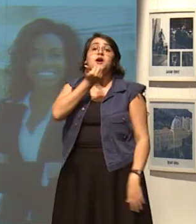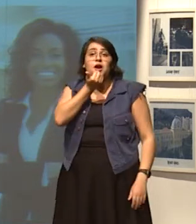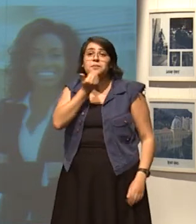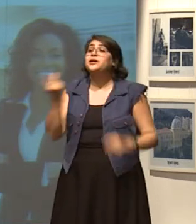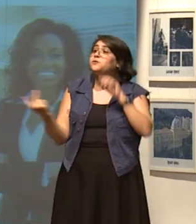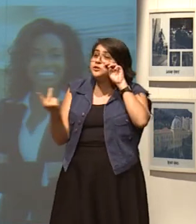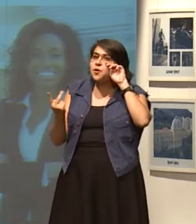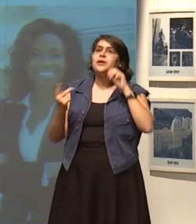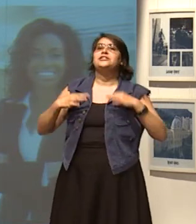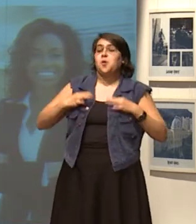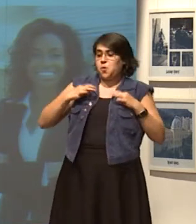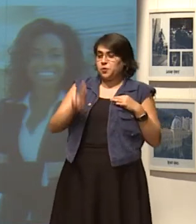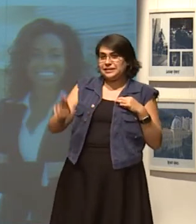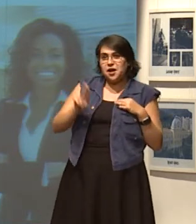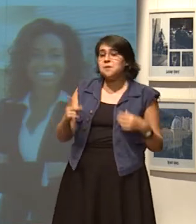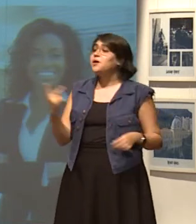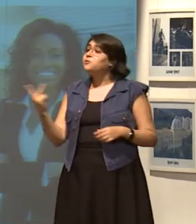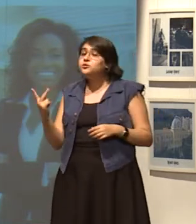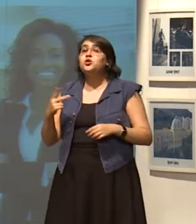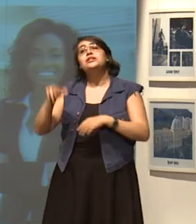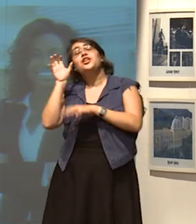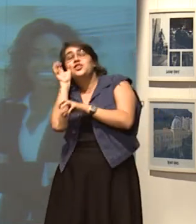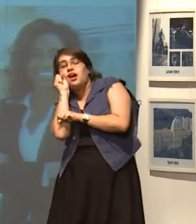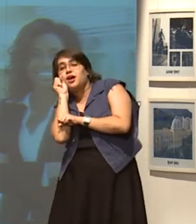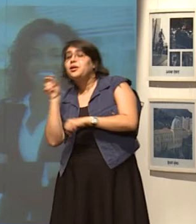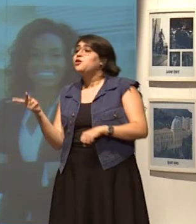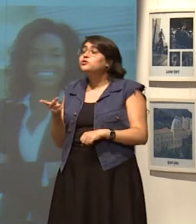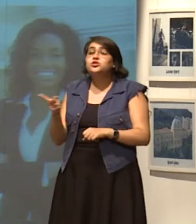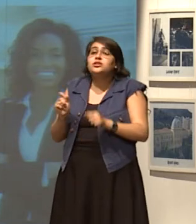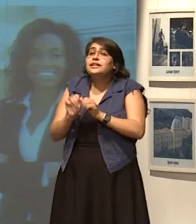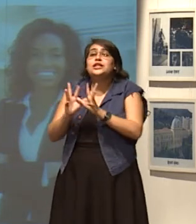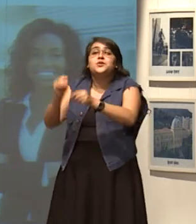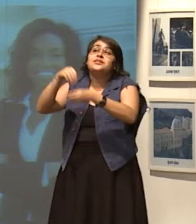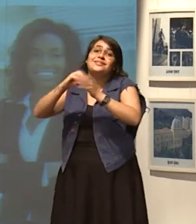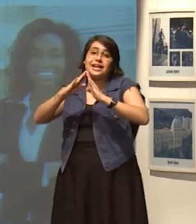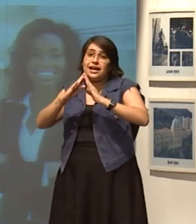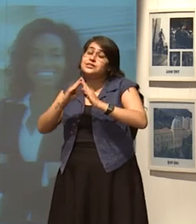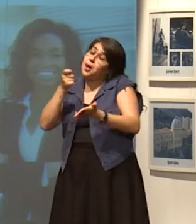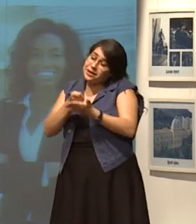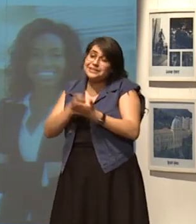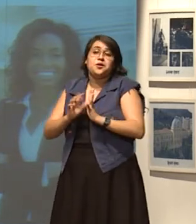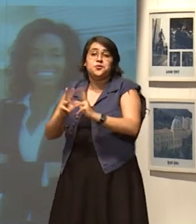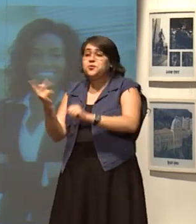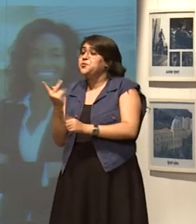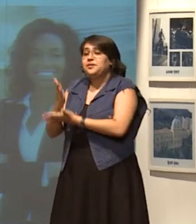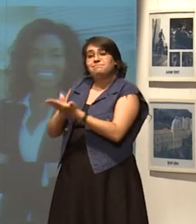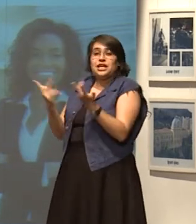tem a obrigação de arrumar a casa. Os dois comem, os dois vestem, os dois dormem. E os dois fazem tudo dentro da casa. Então, a